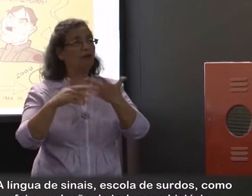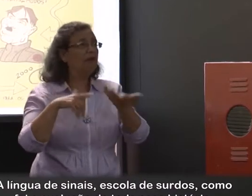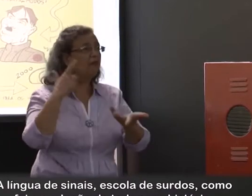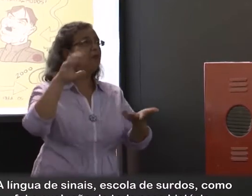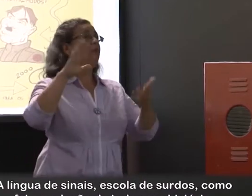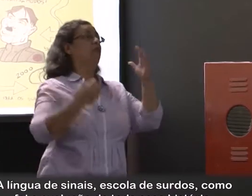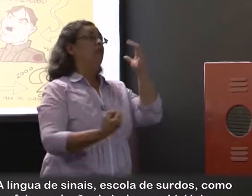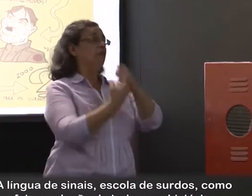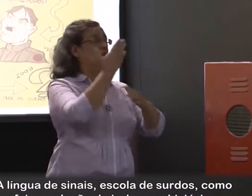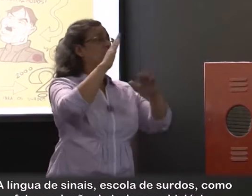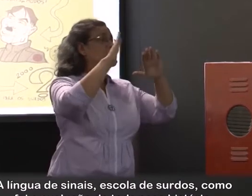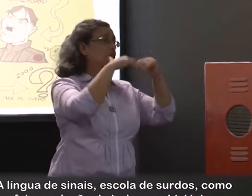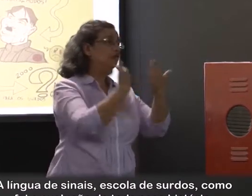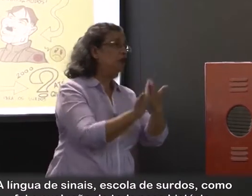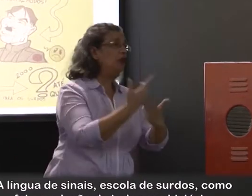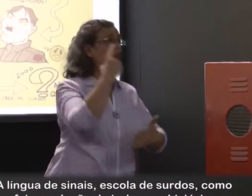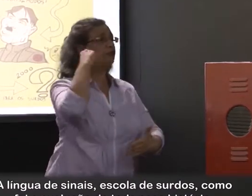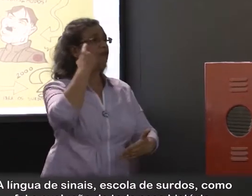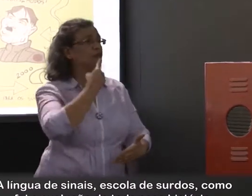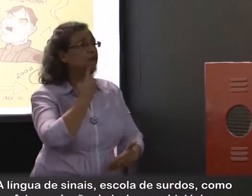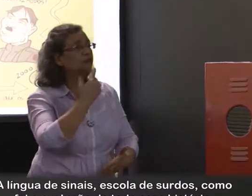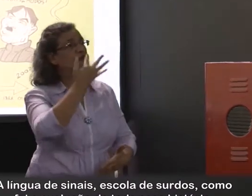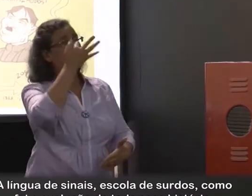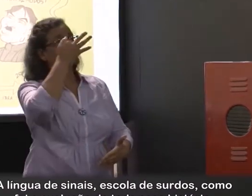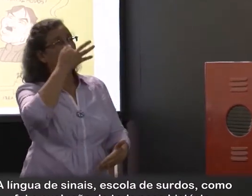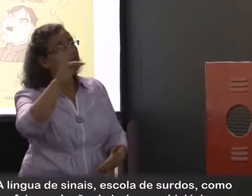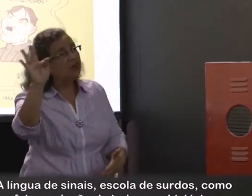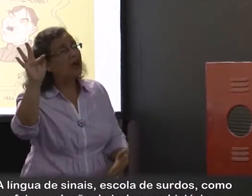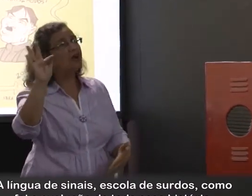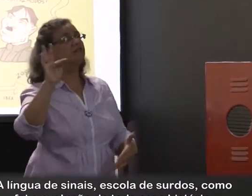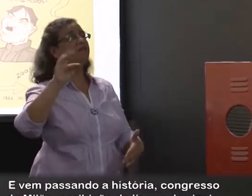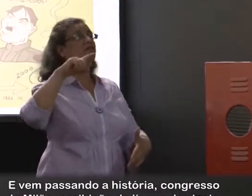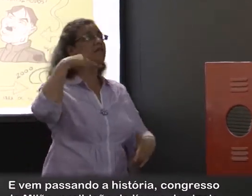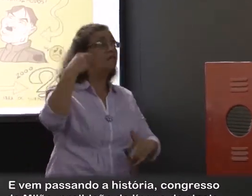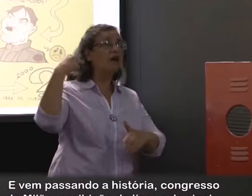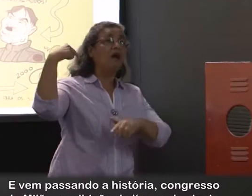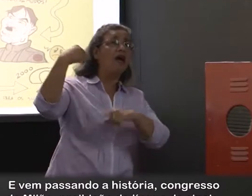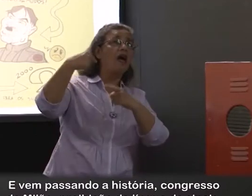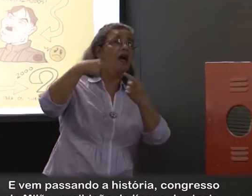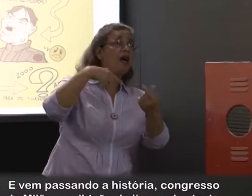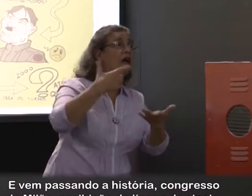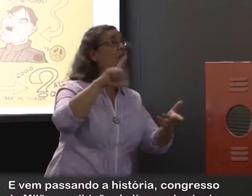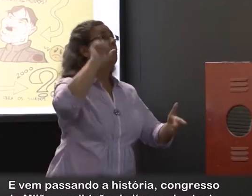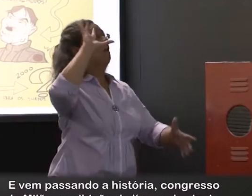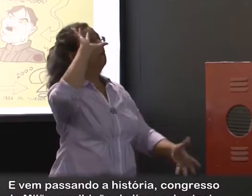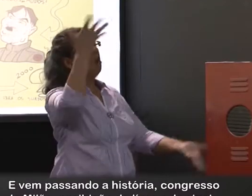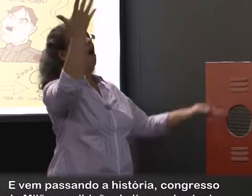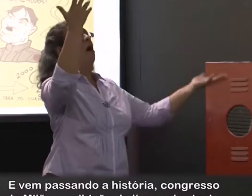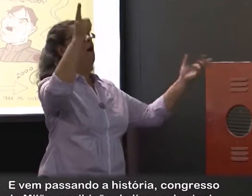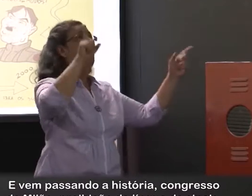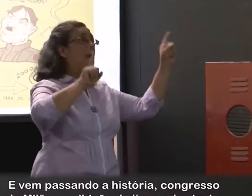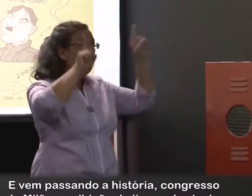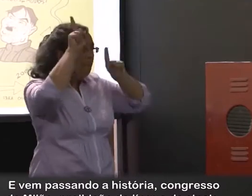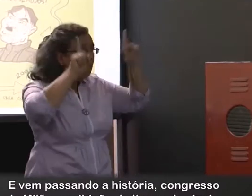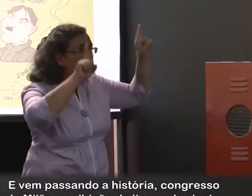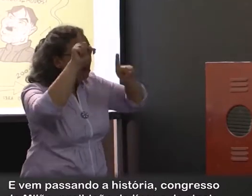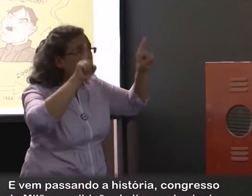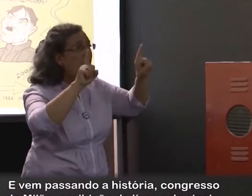de sinais, como foi a evolução de toda essa história, a escola de surdos lá da França, e aí vem passando a história, o que